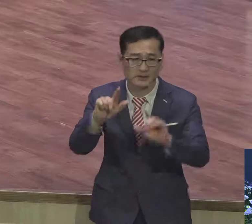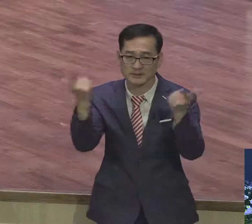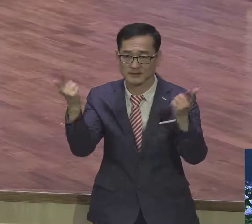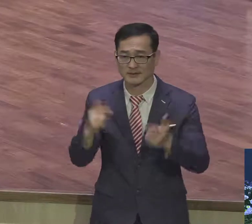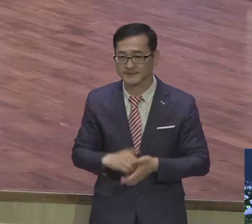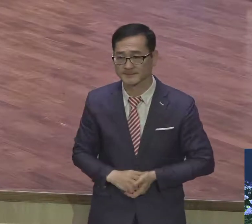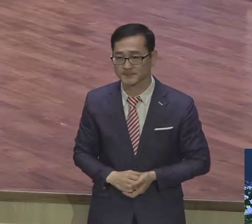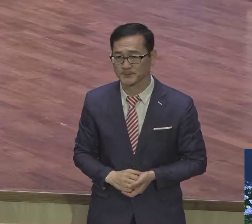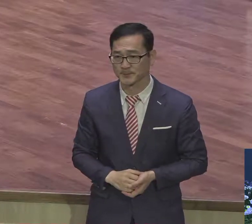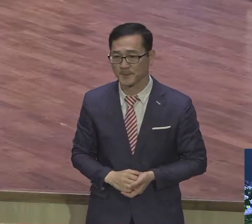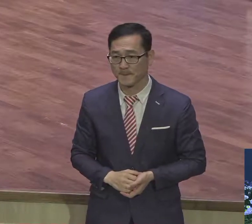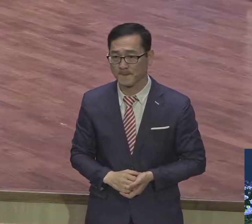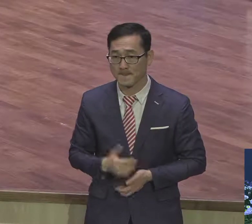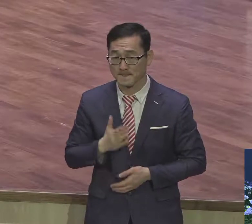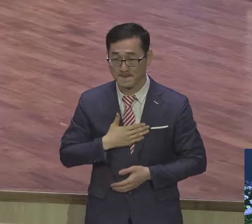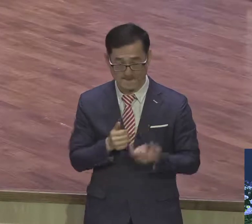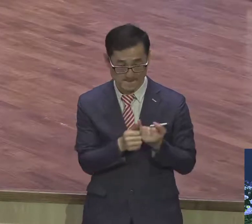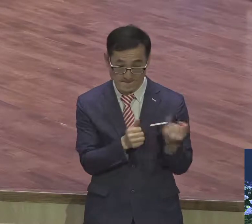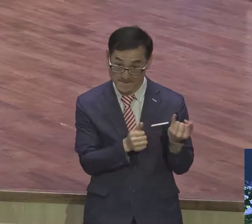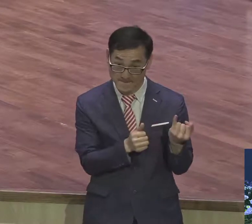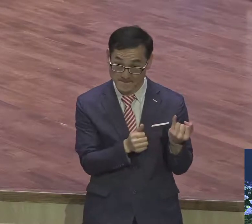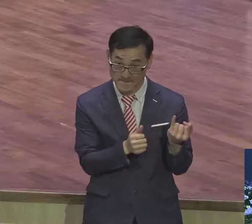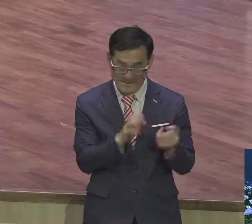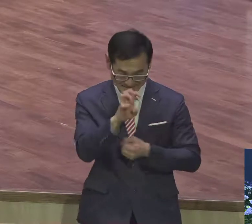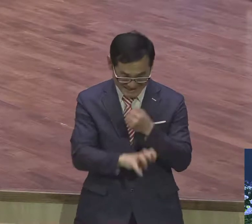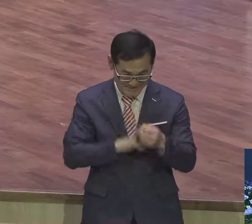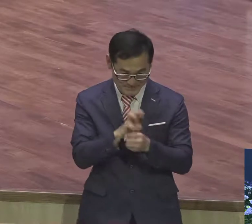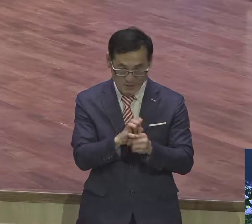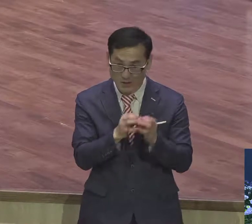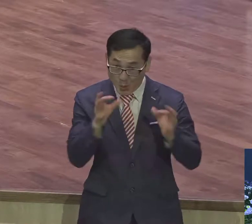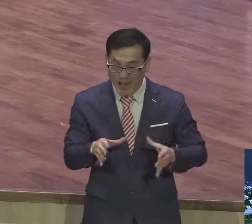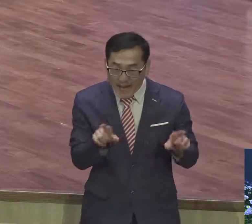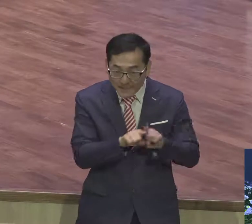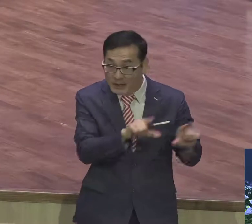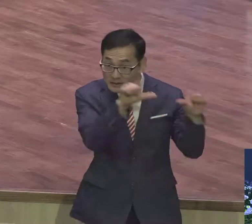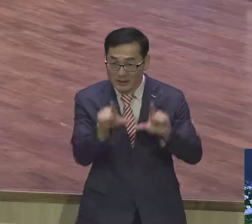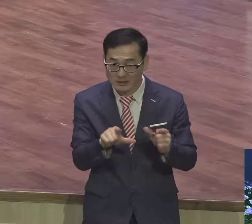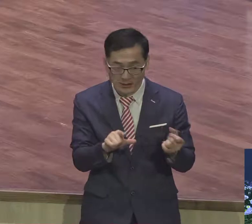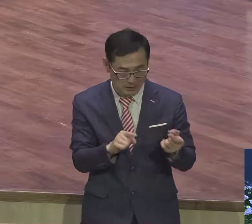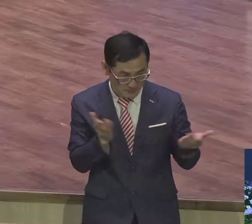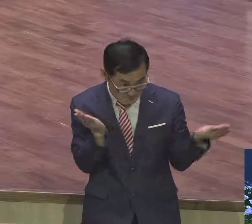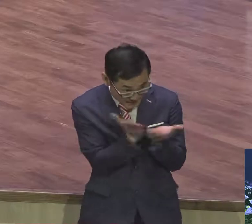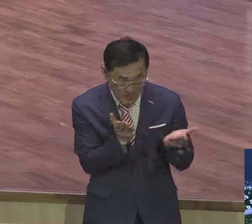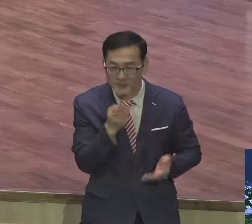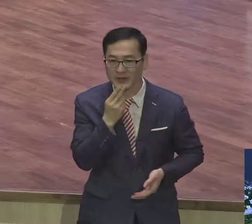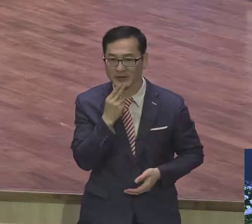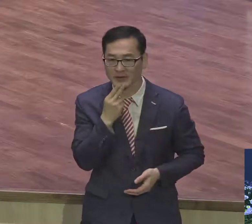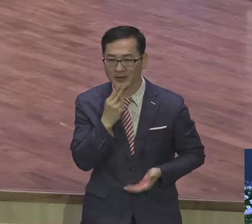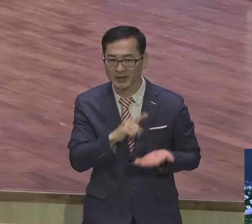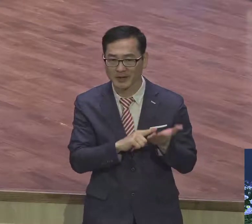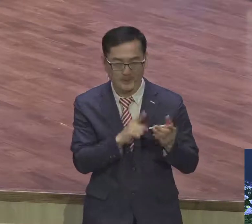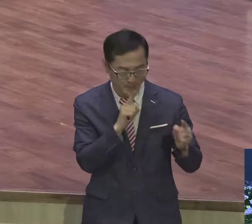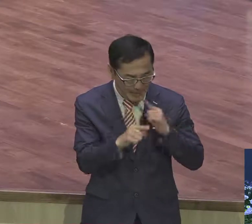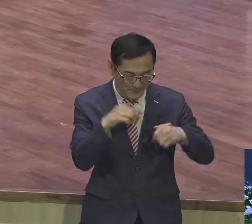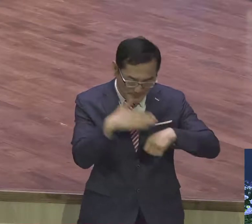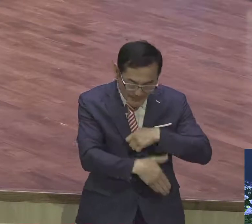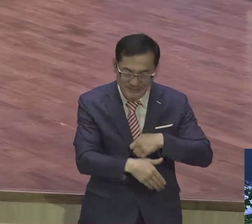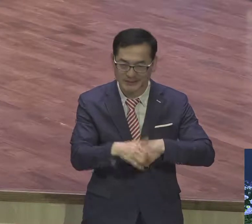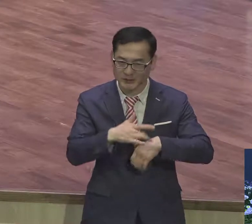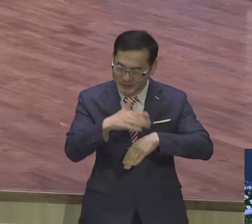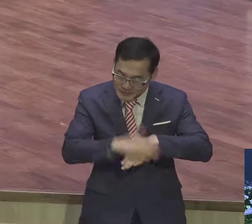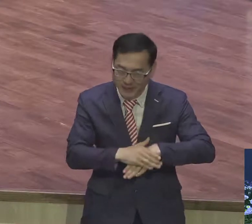저는 우리 집사람하고 40몇 년 사는데 맞는 게 하나도 없습니다 표현도 언어도 문화도